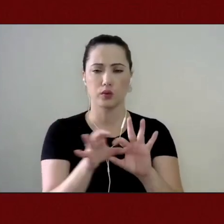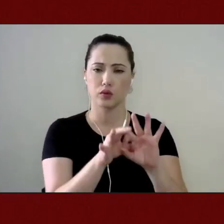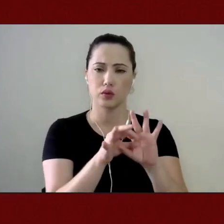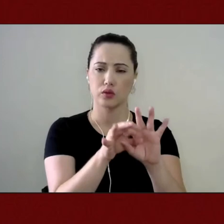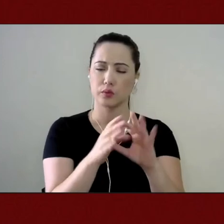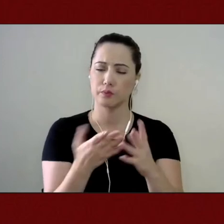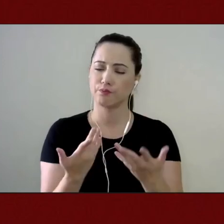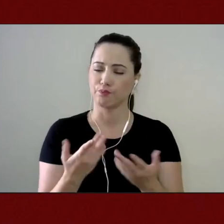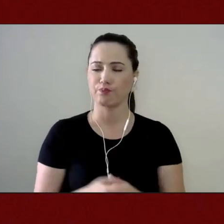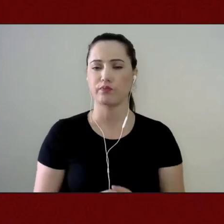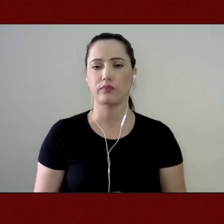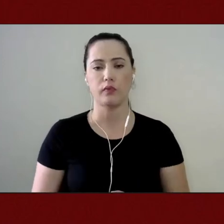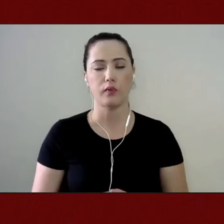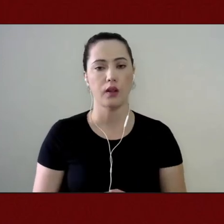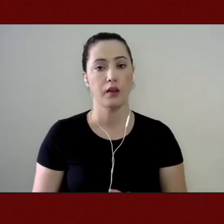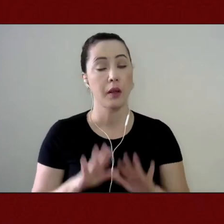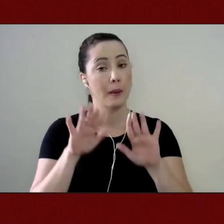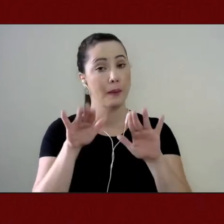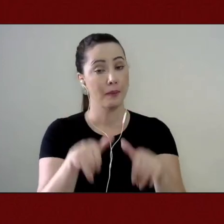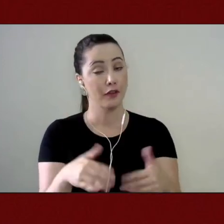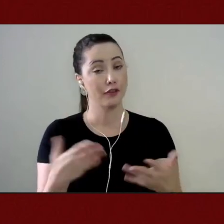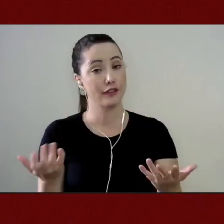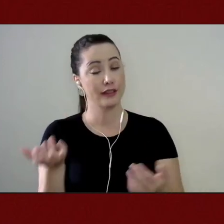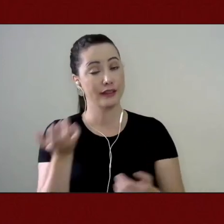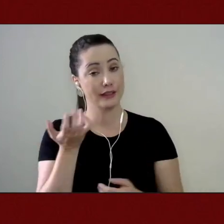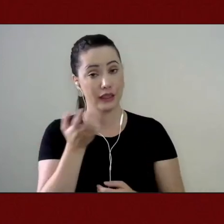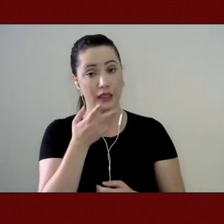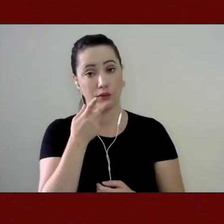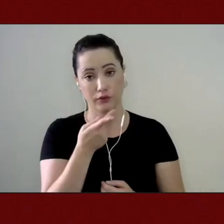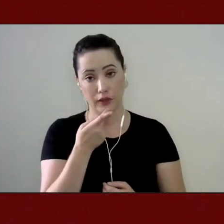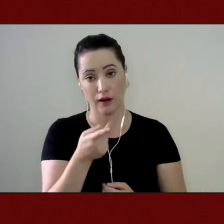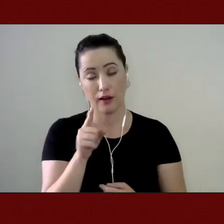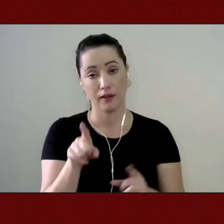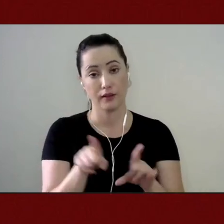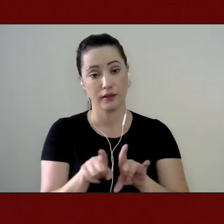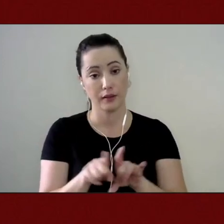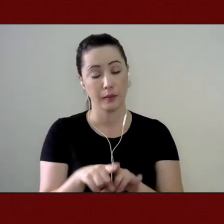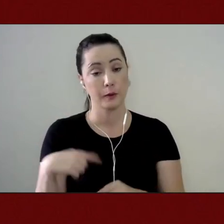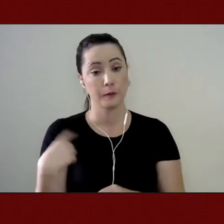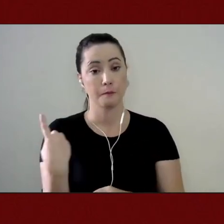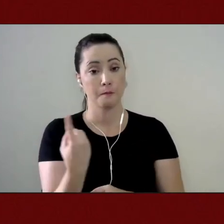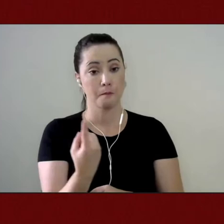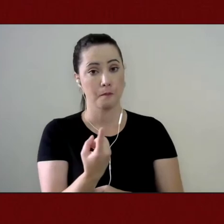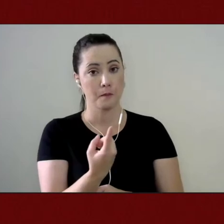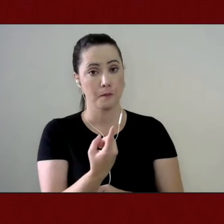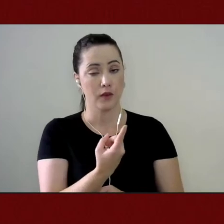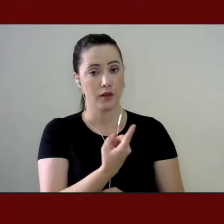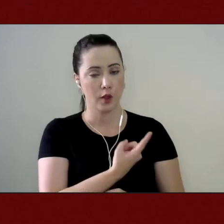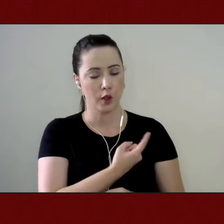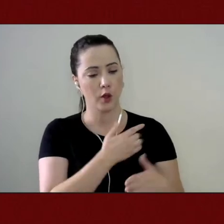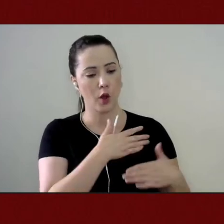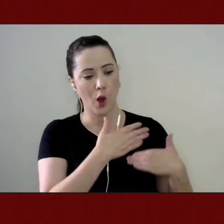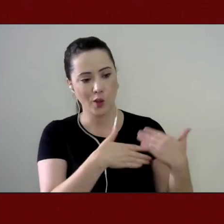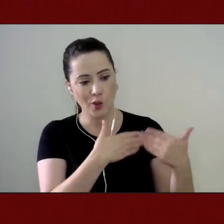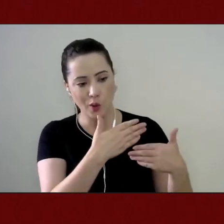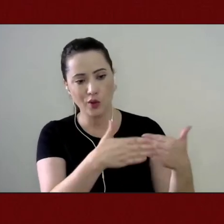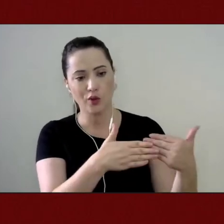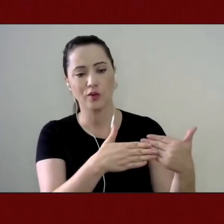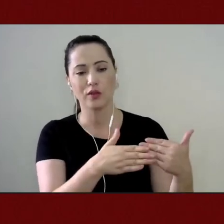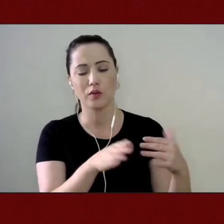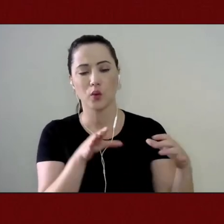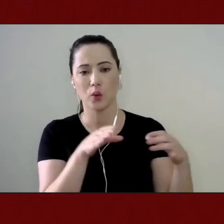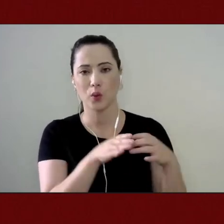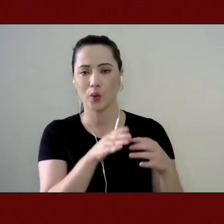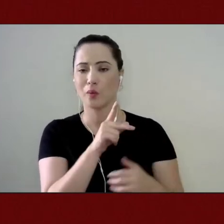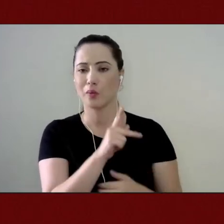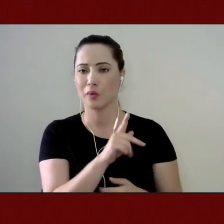e para terminar, quero dizer que nós continuamos, os que ainda são remanescentes do PCB, que se